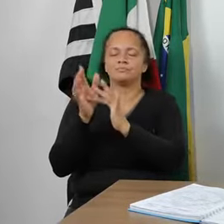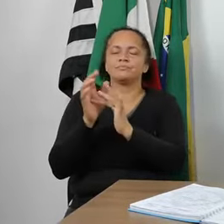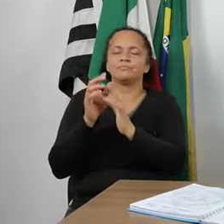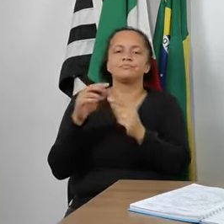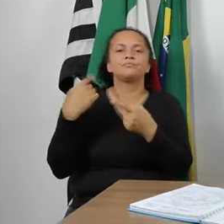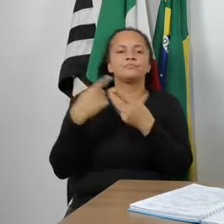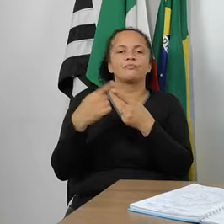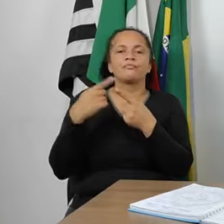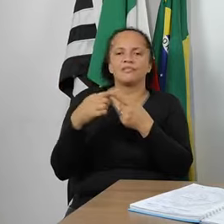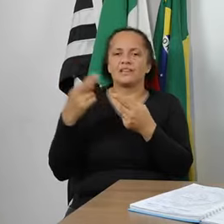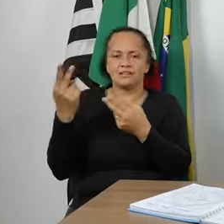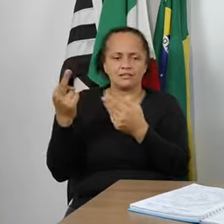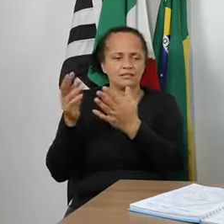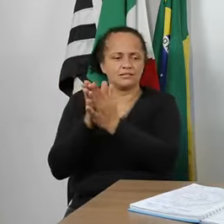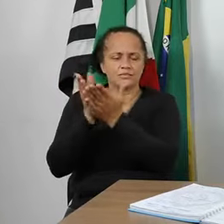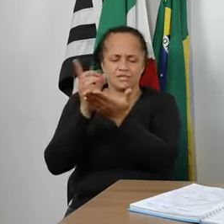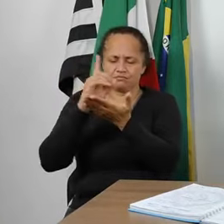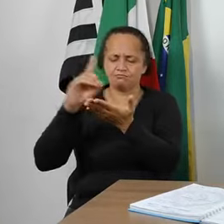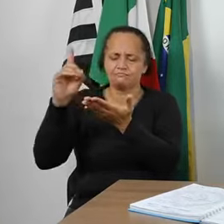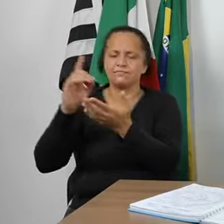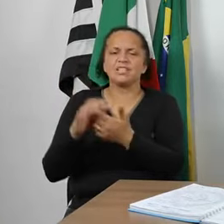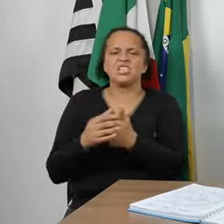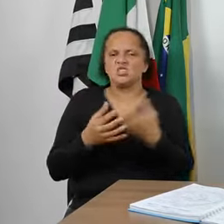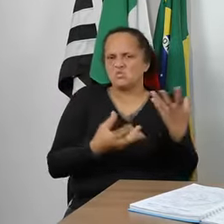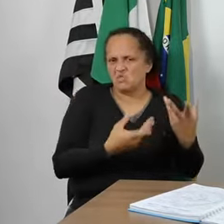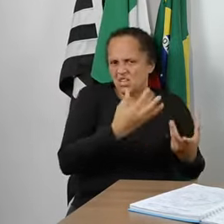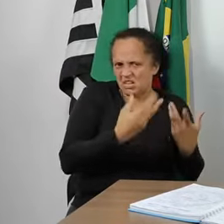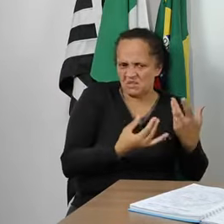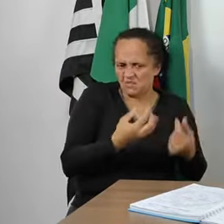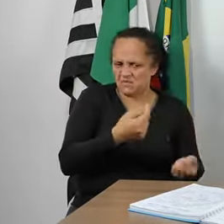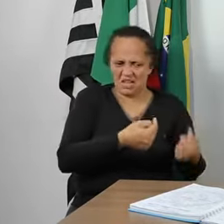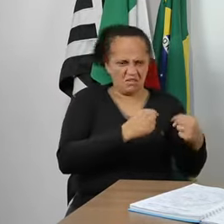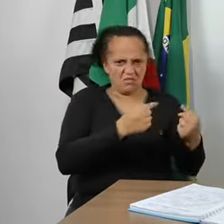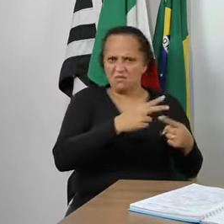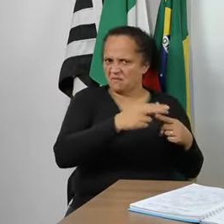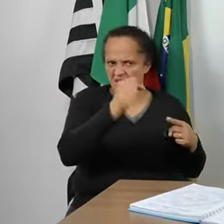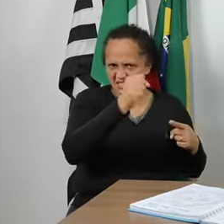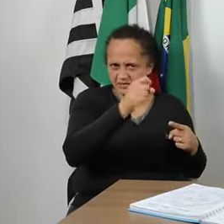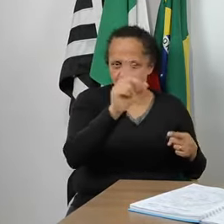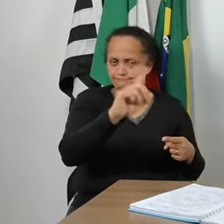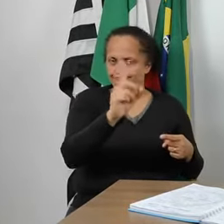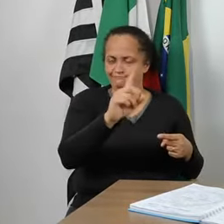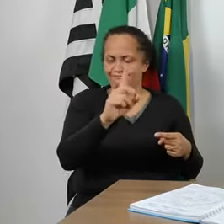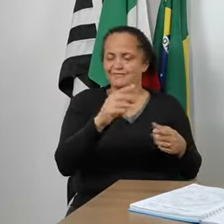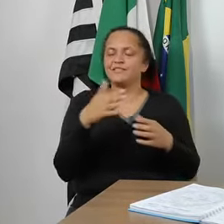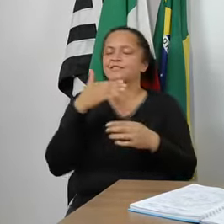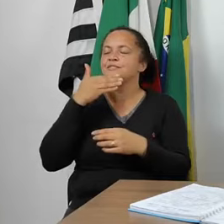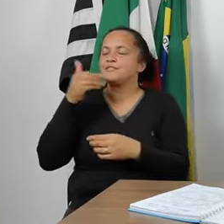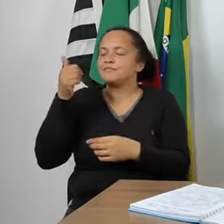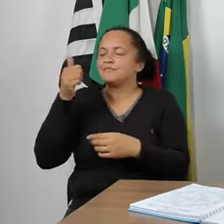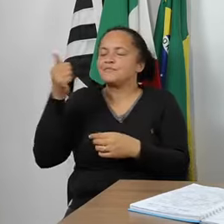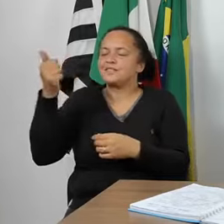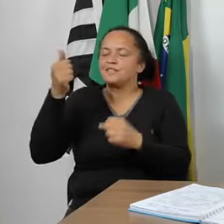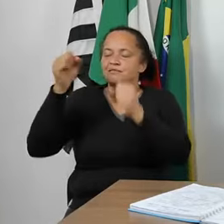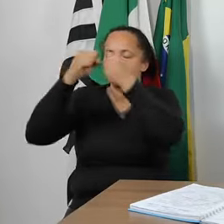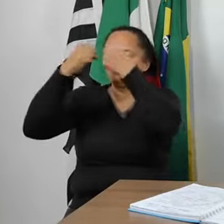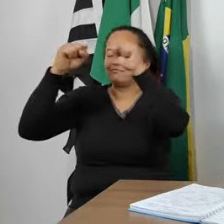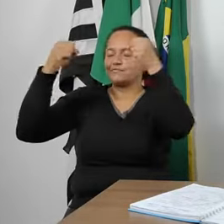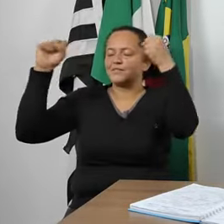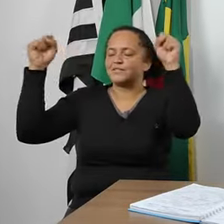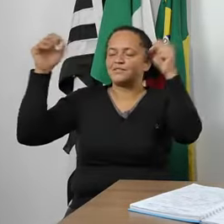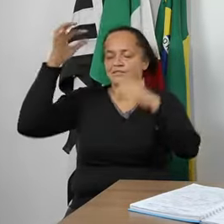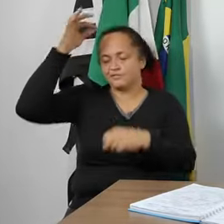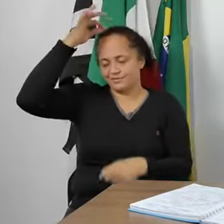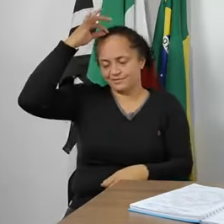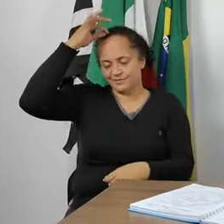escrito, as portas do inferno não prevalecerão contra a tua igreja. Maior é o Espírito Santo que habita em nós do que aquele que está no mundo. Se